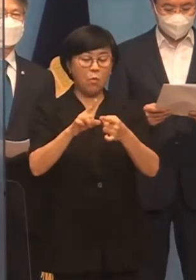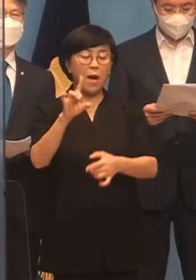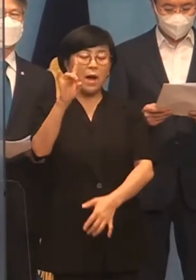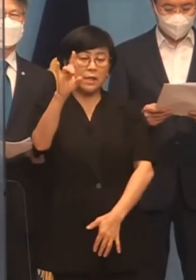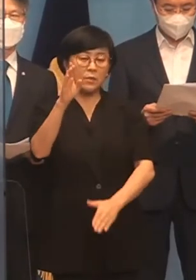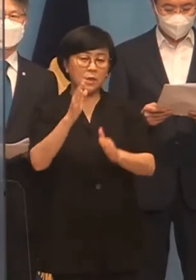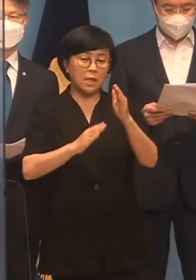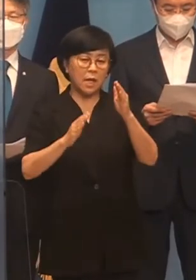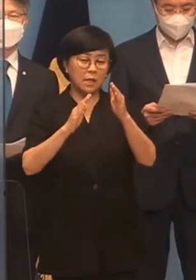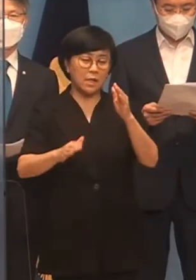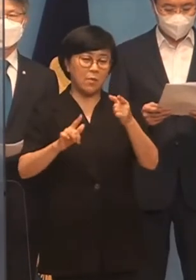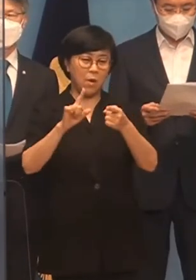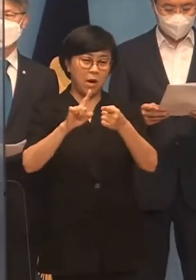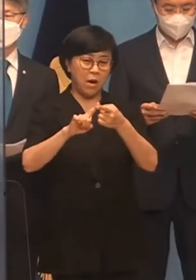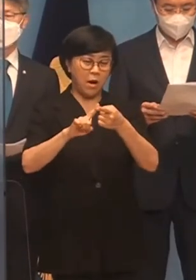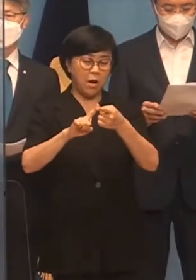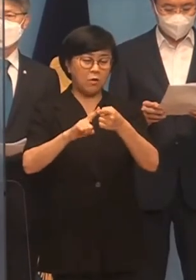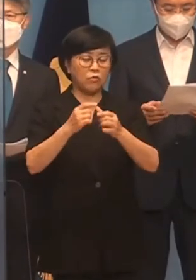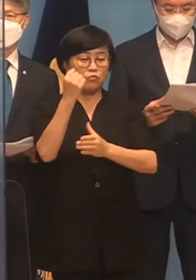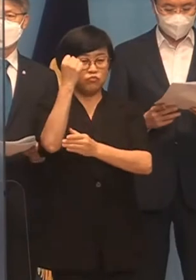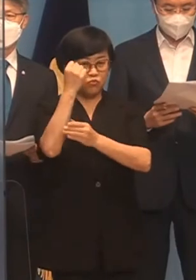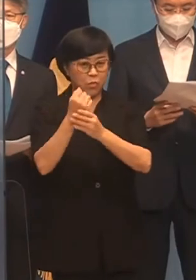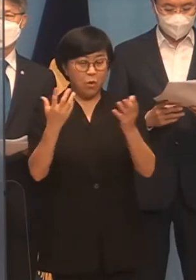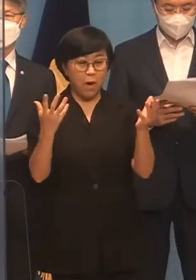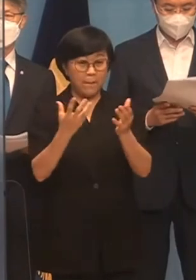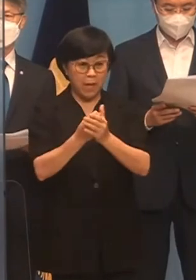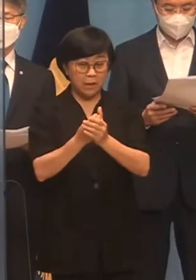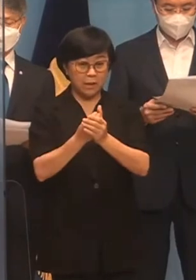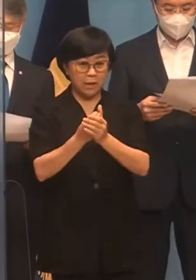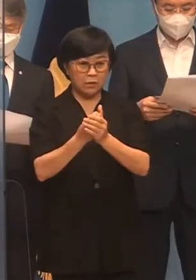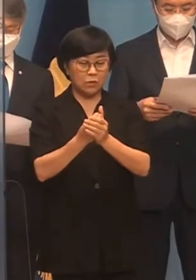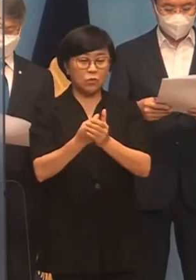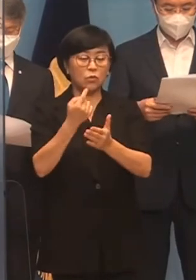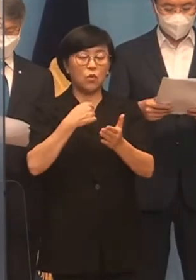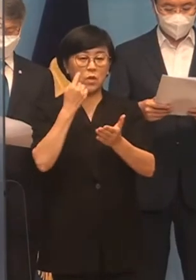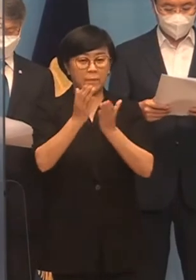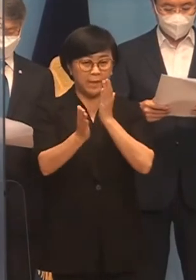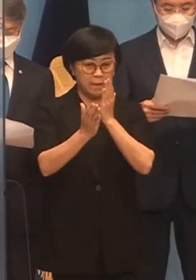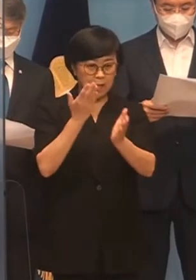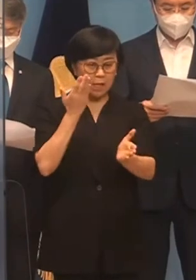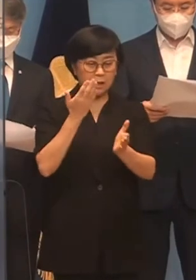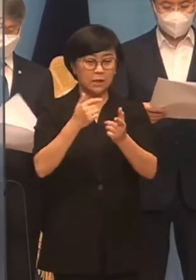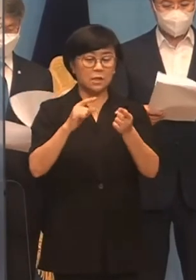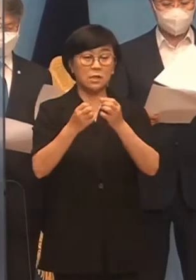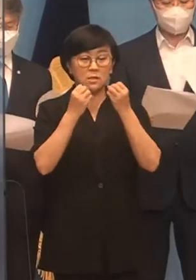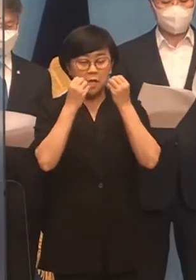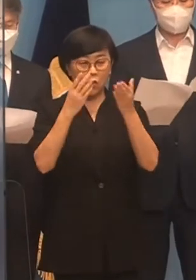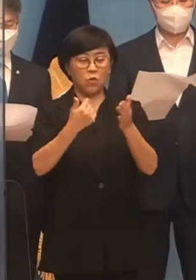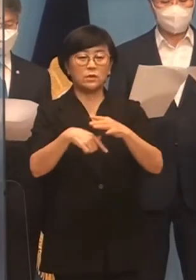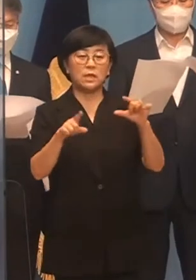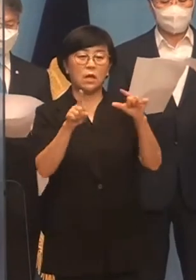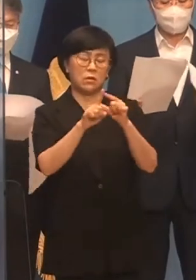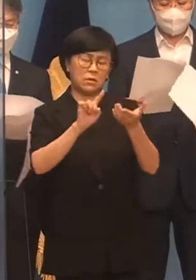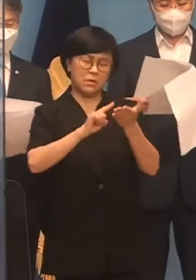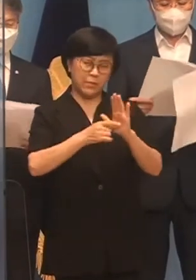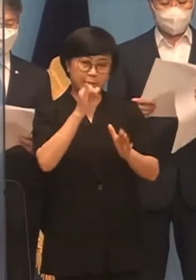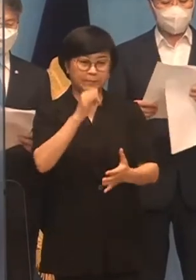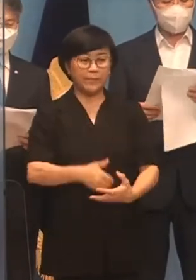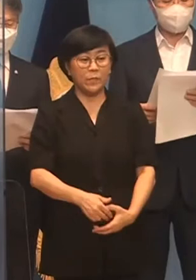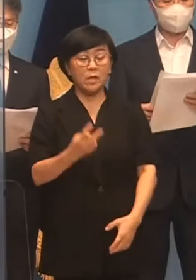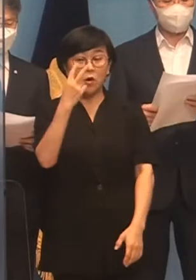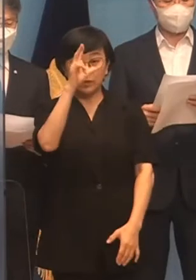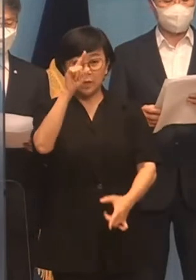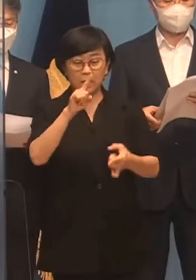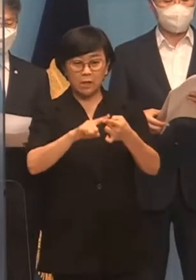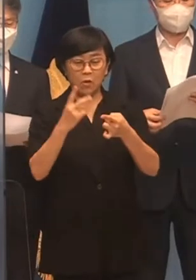양 혹세무민하면서 부패와판이라는 비논리적이고 저급한 신조어를 남겼습니다.